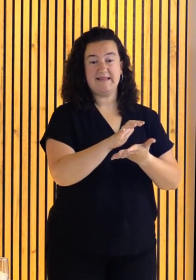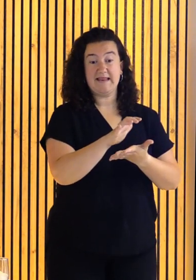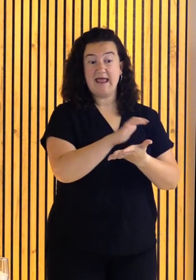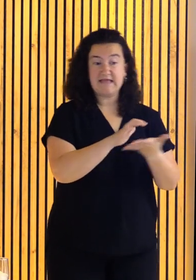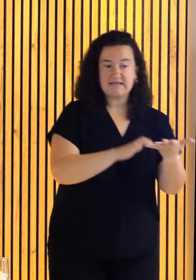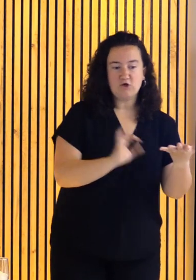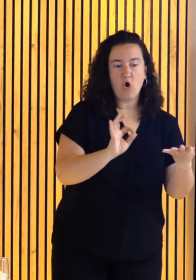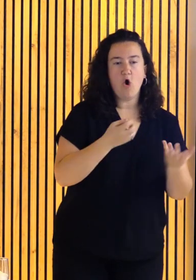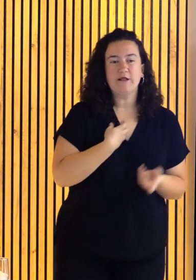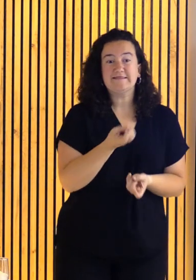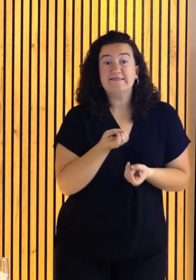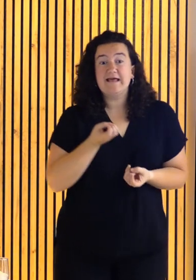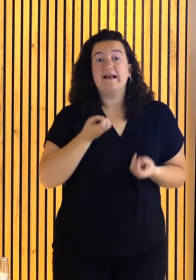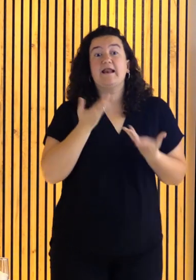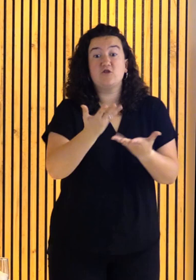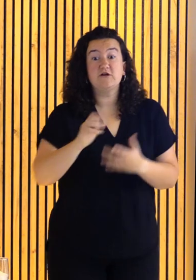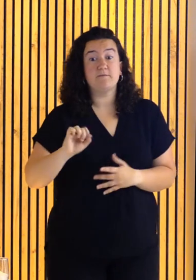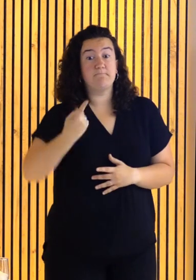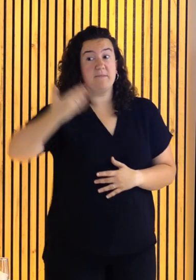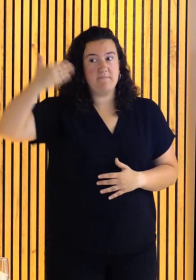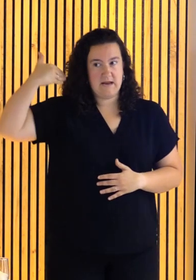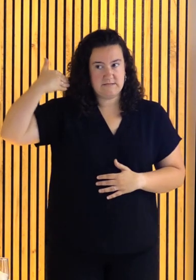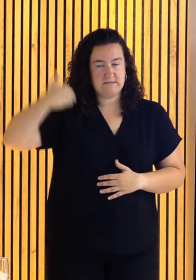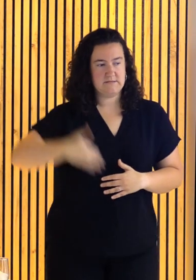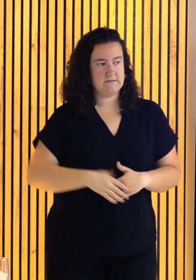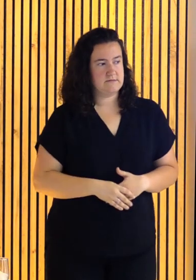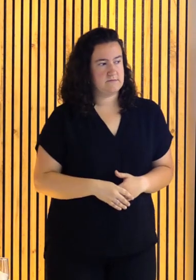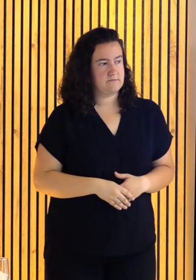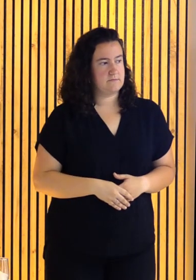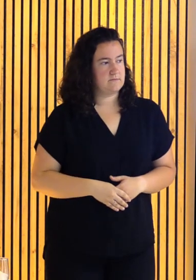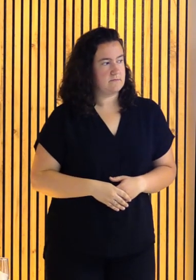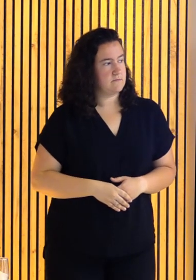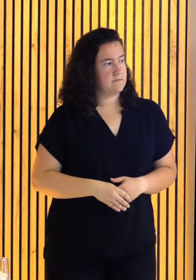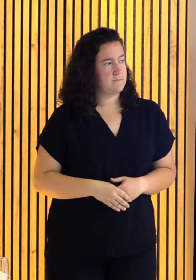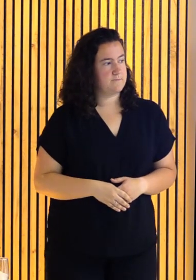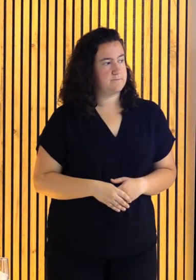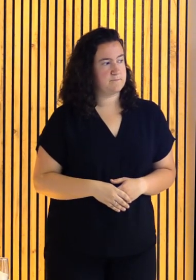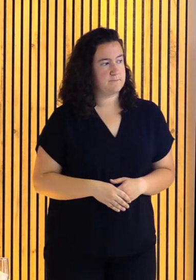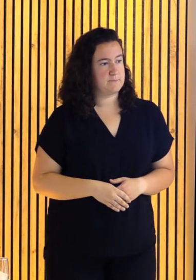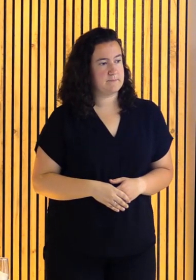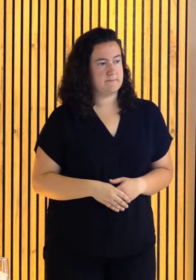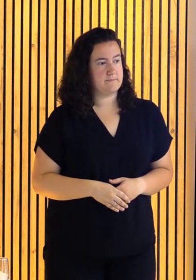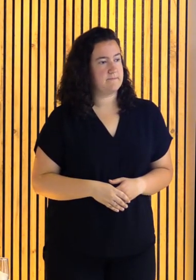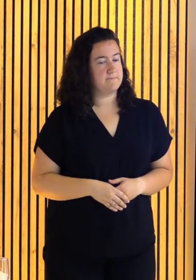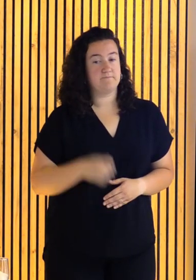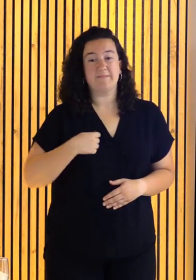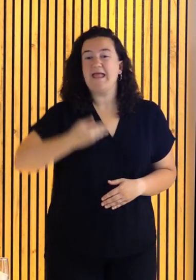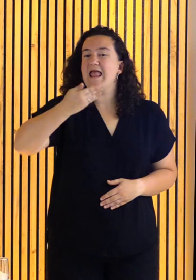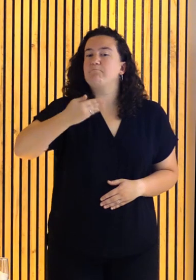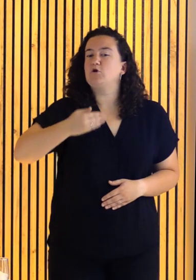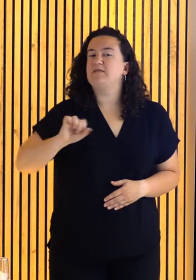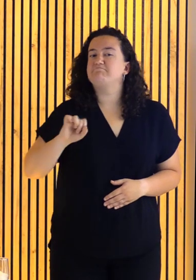edo deklarazioak, bueno, hoietako garrantzitsuenak edo ekarri ditut hiru,